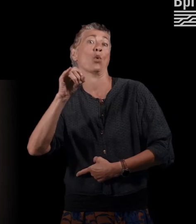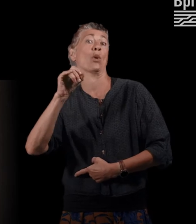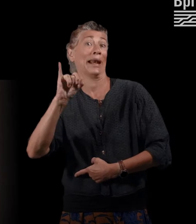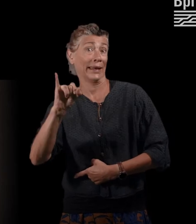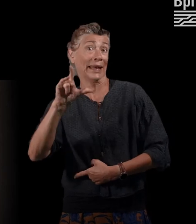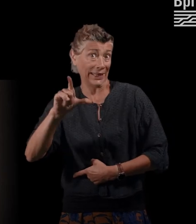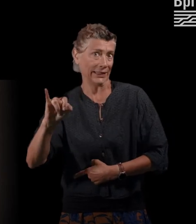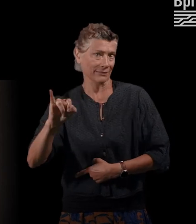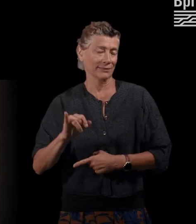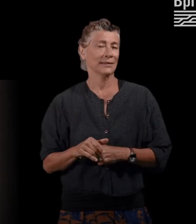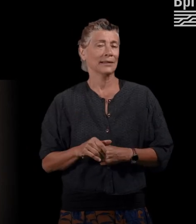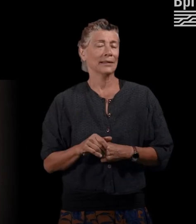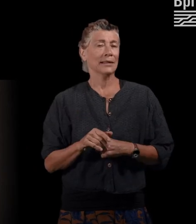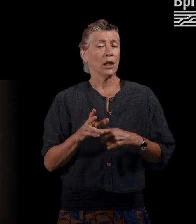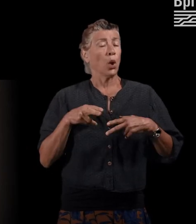rue,